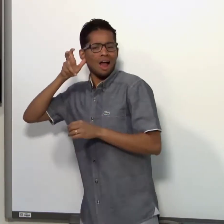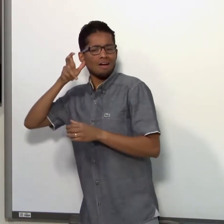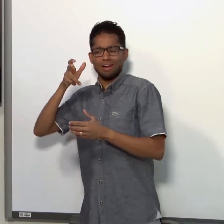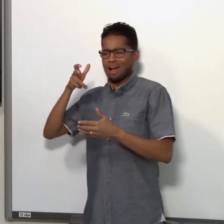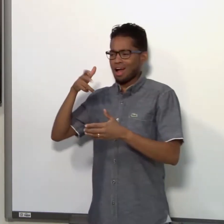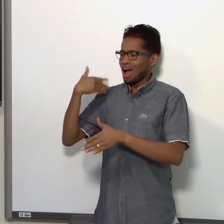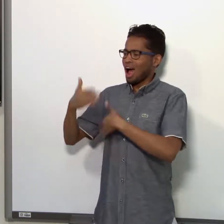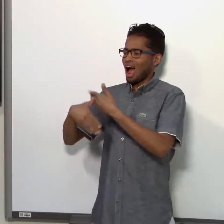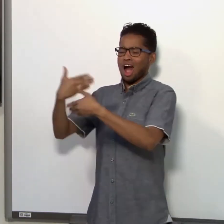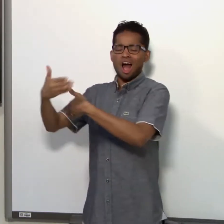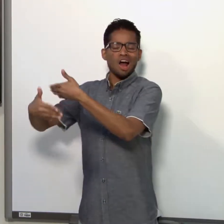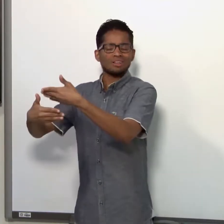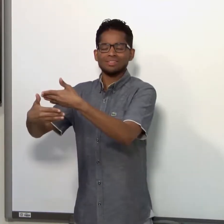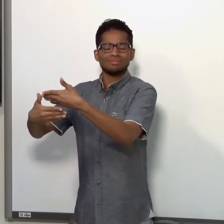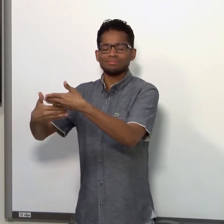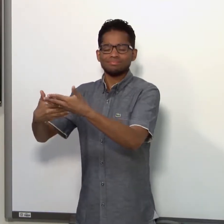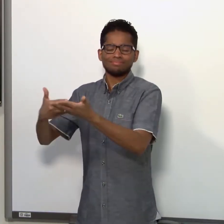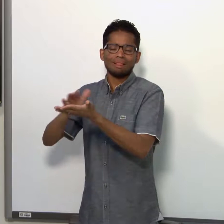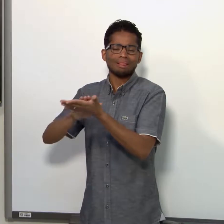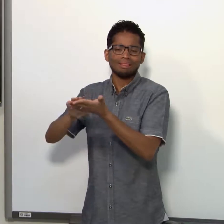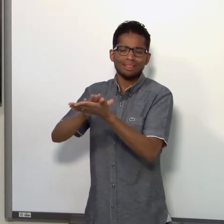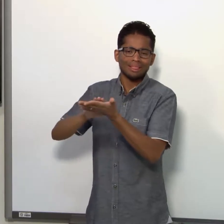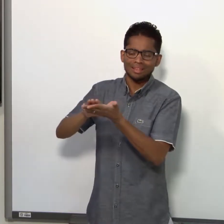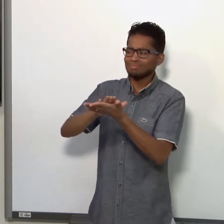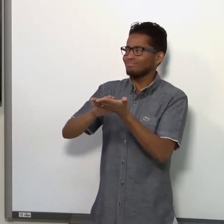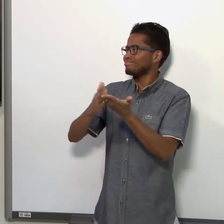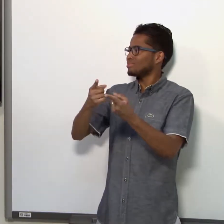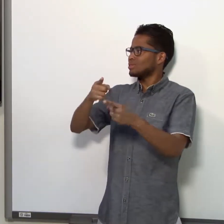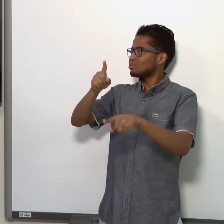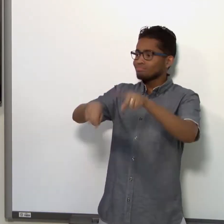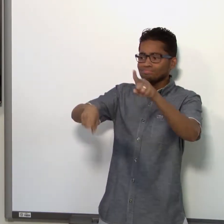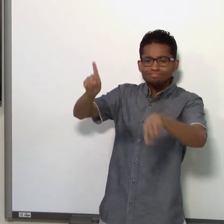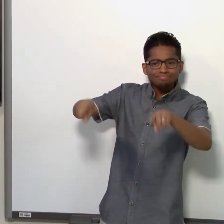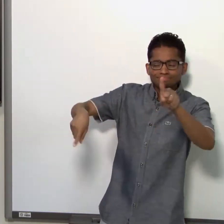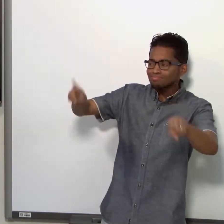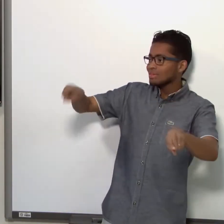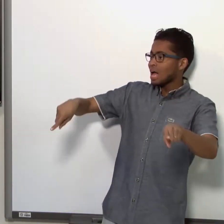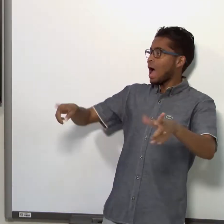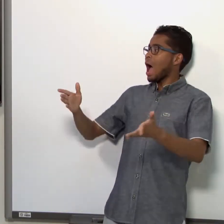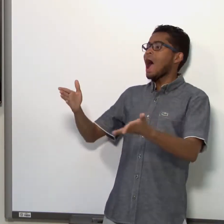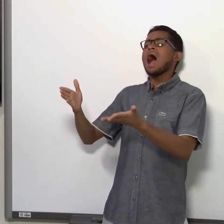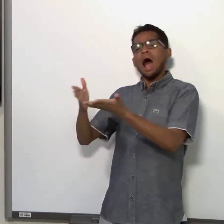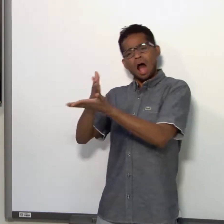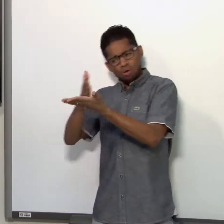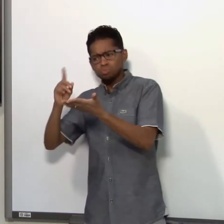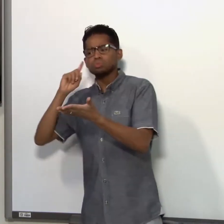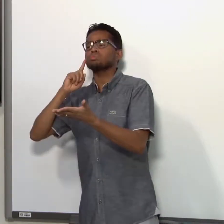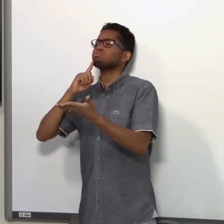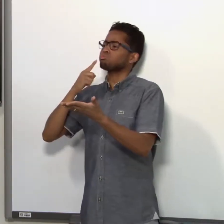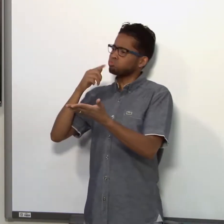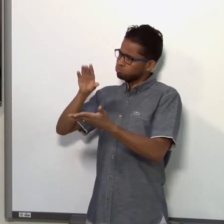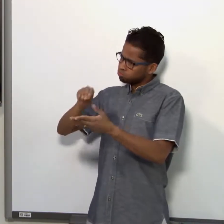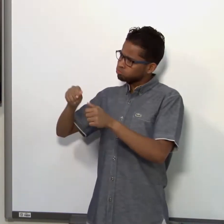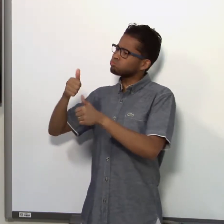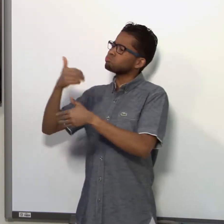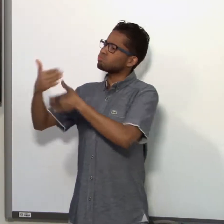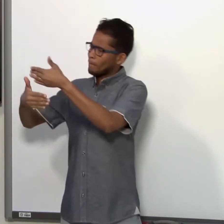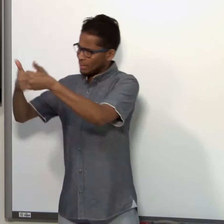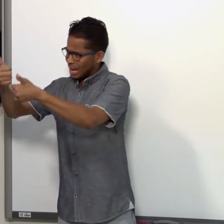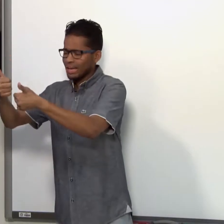forma perfeita. Tinha as variações. Alguns surdos se desenvolveram, porém, a maioria